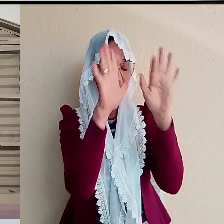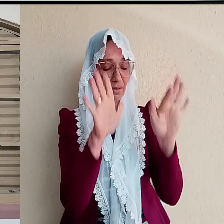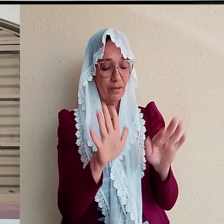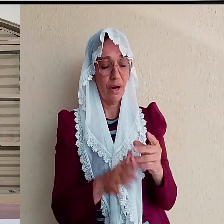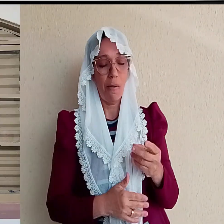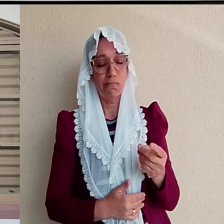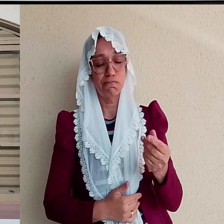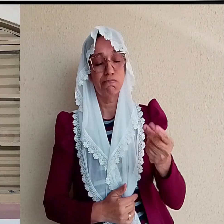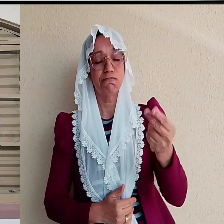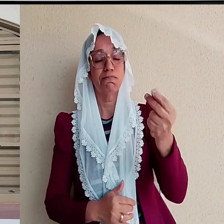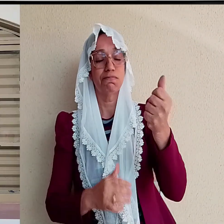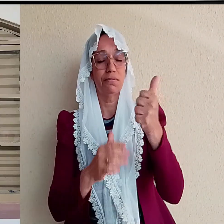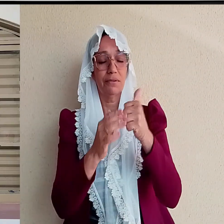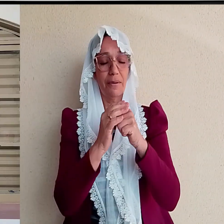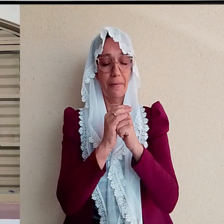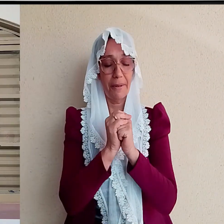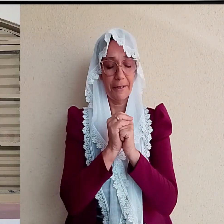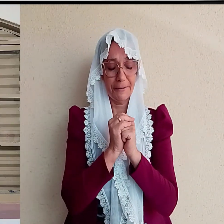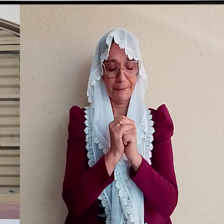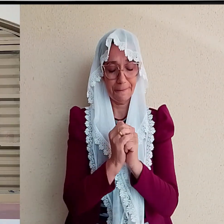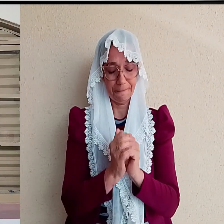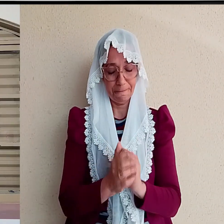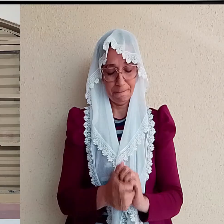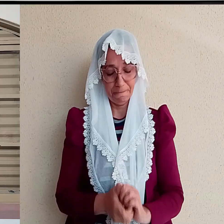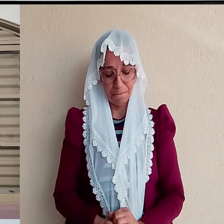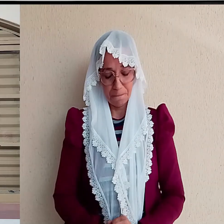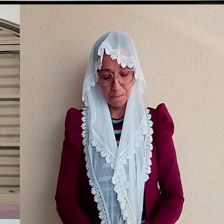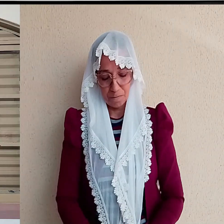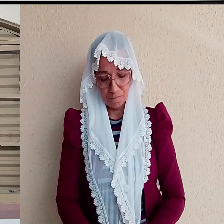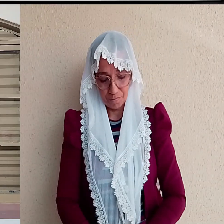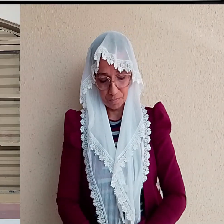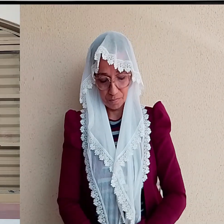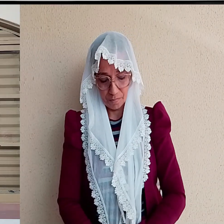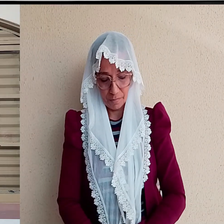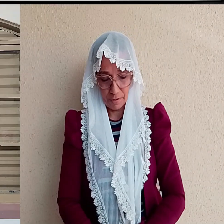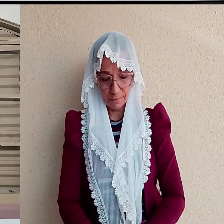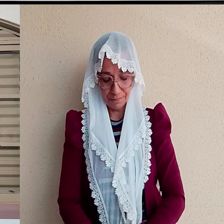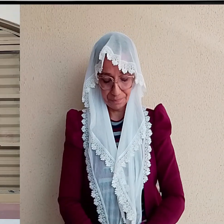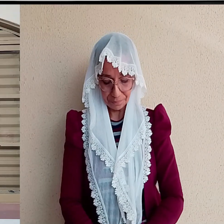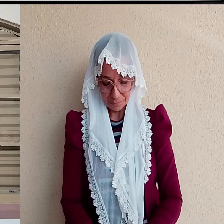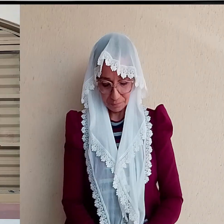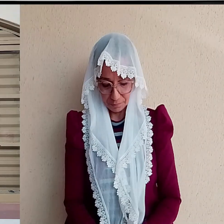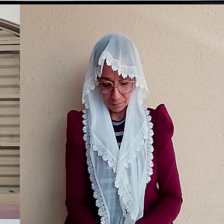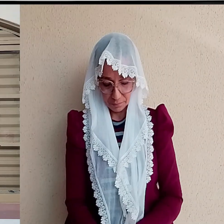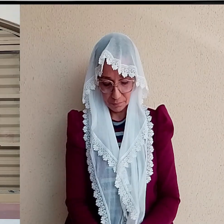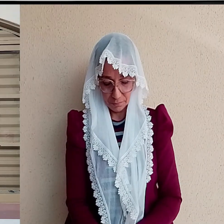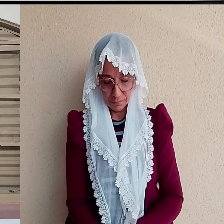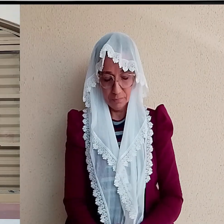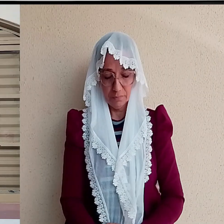o poder e a glória para sempre.